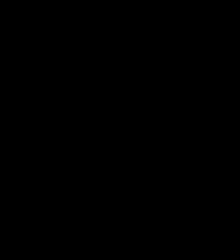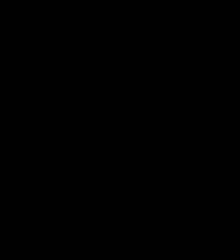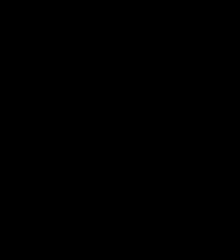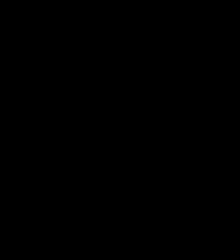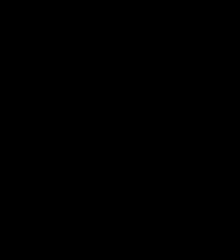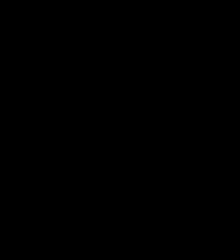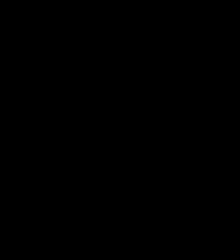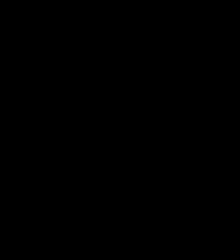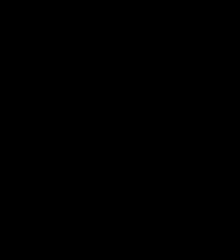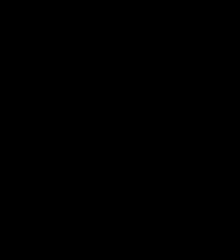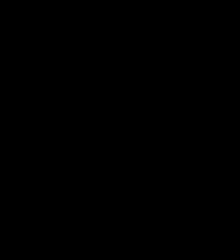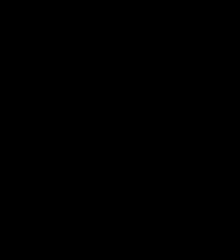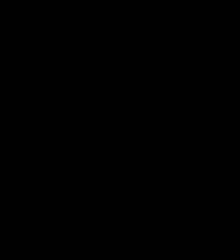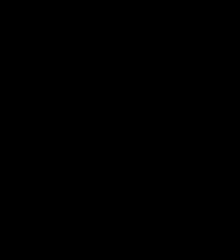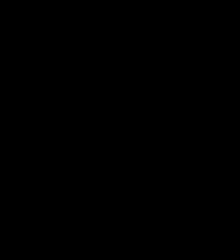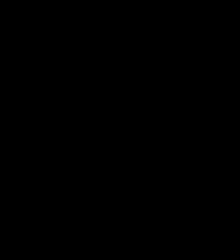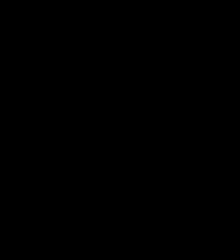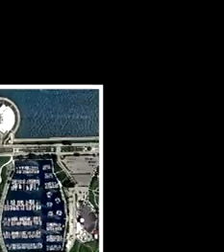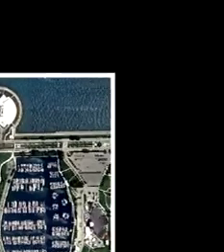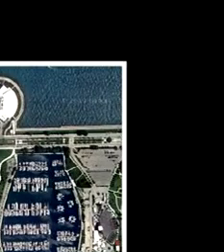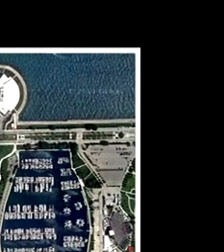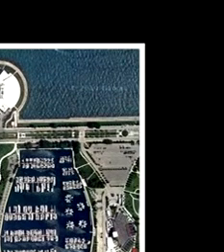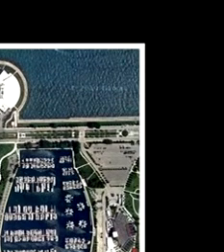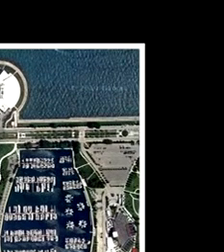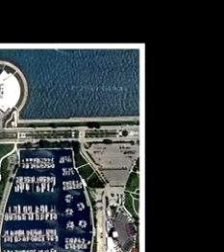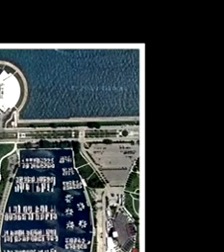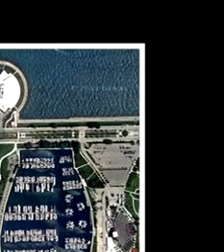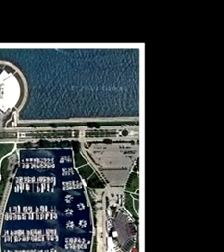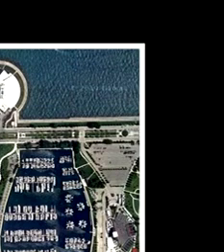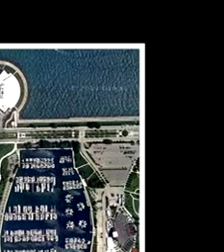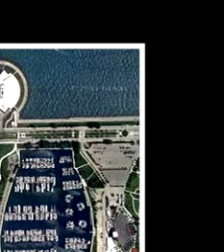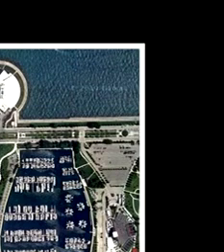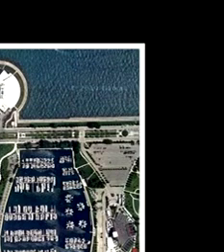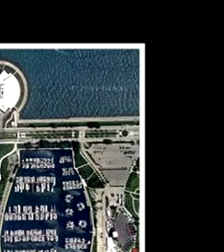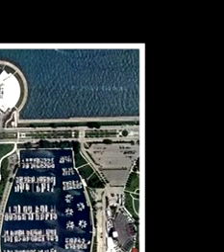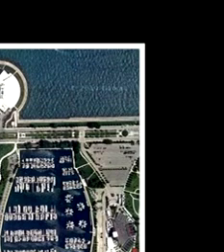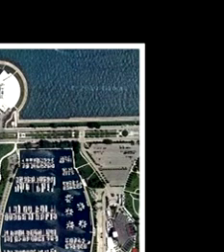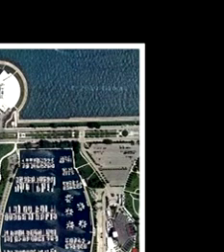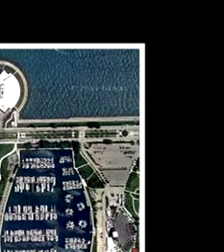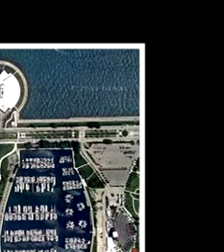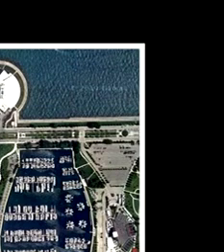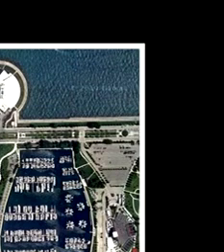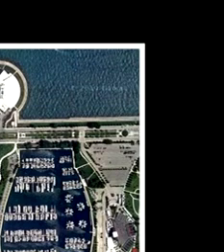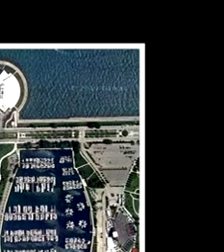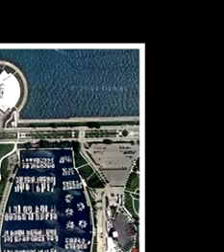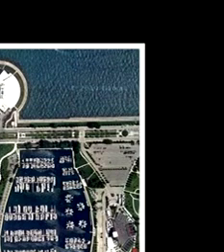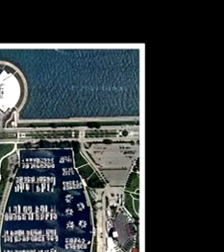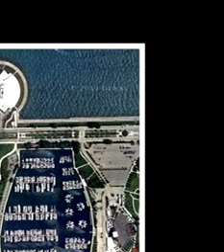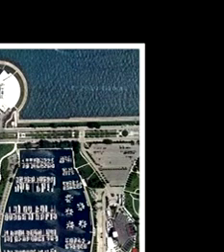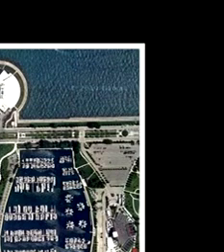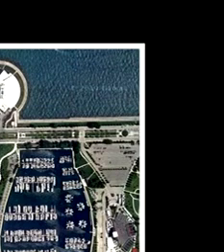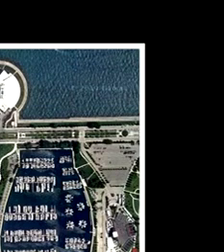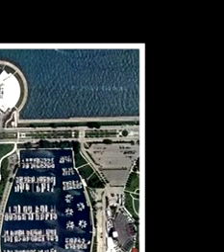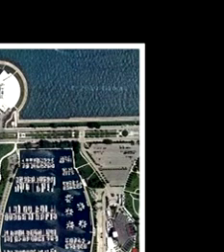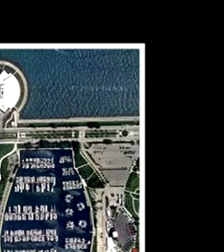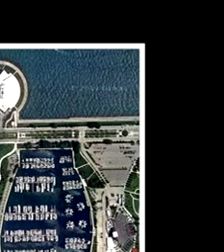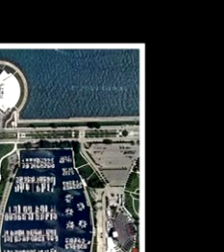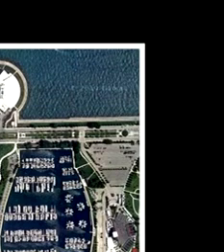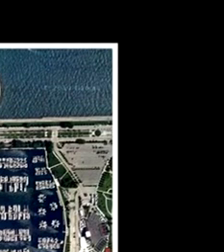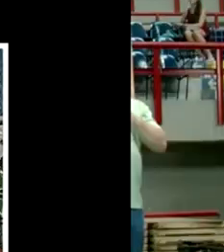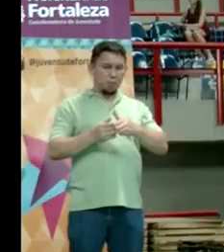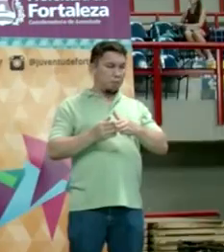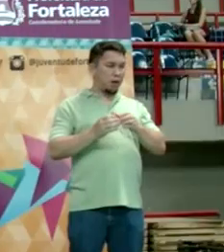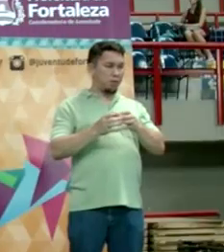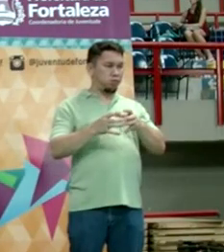cidade, na mesma posição, só que agora nos dias atuais. Você vê logo a prosperidade da cidade pela marina de barcos,